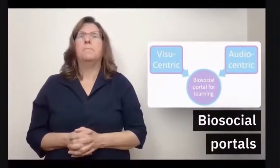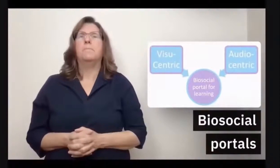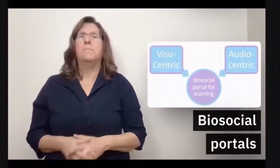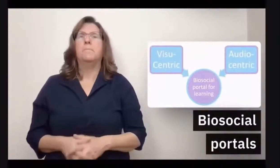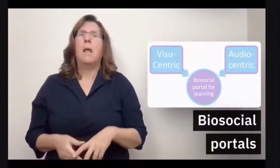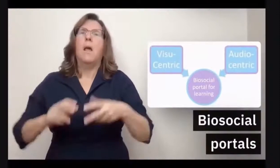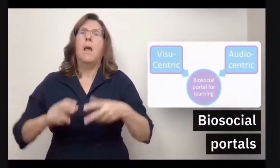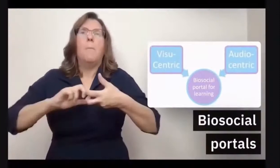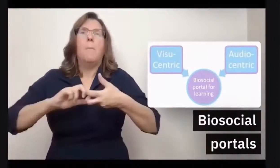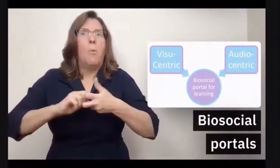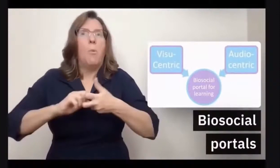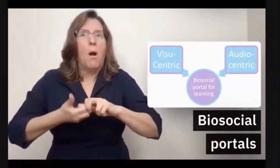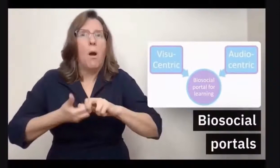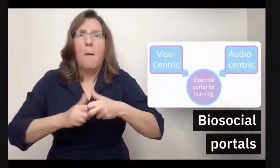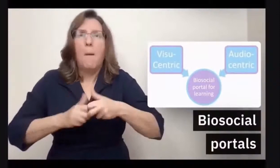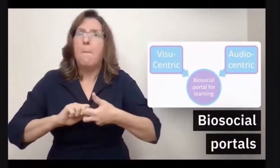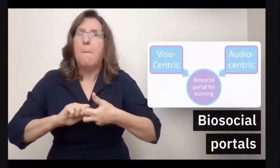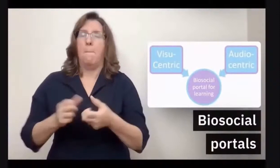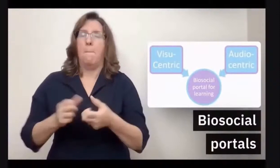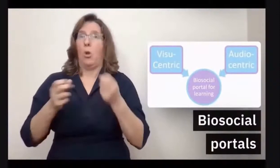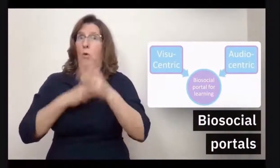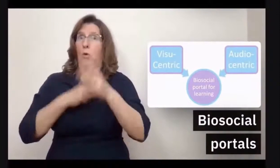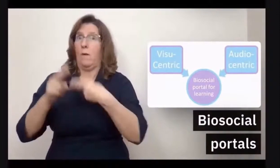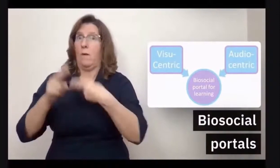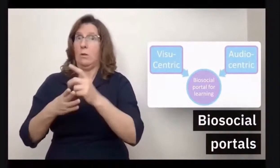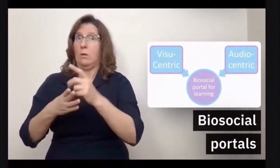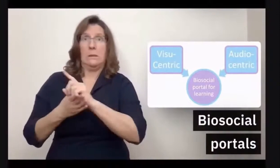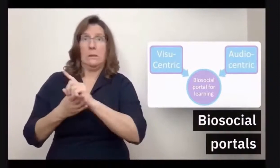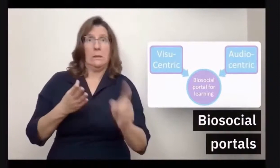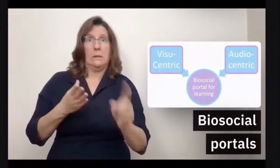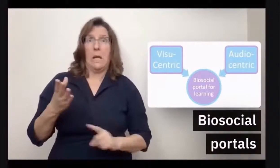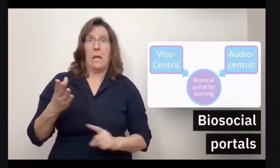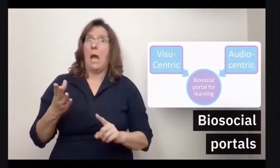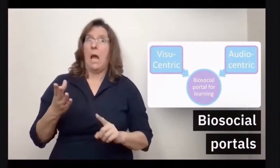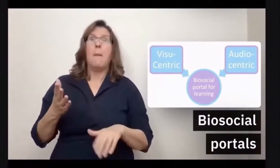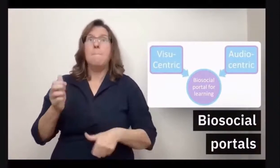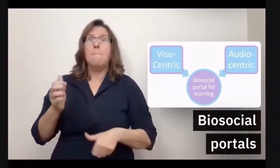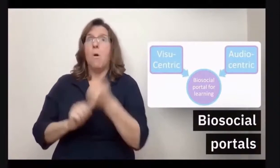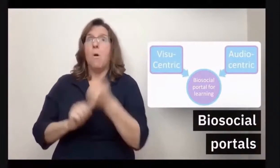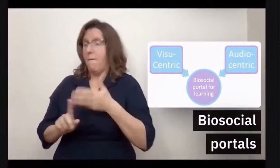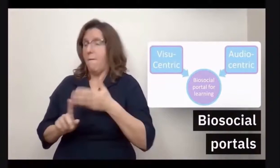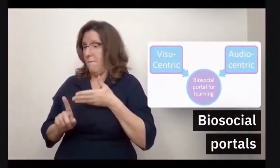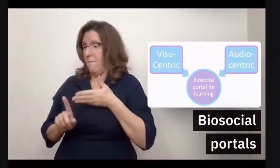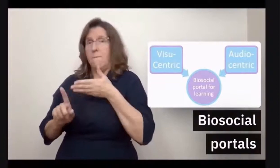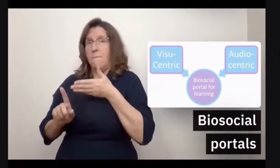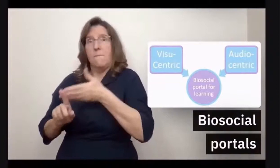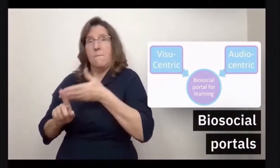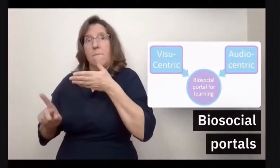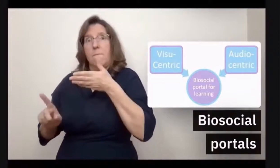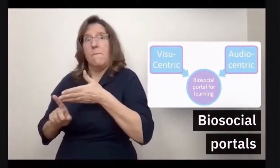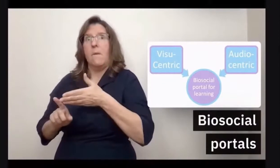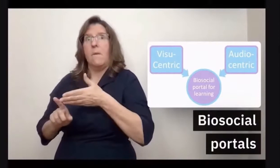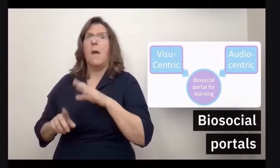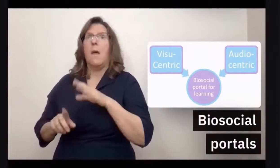El problema principal con el diseño universal actual se relaciona con los portales